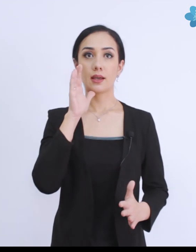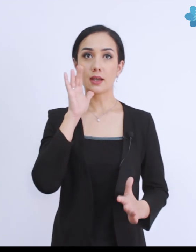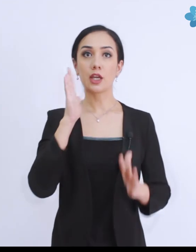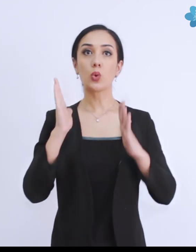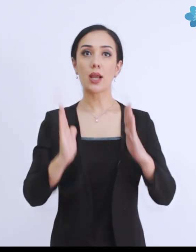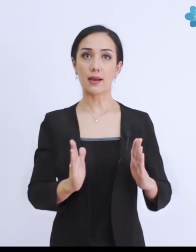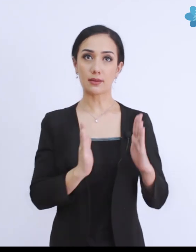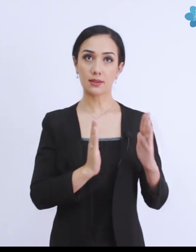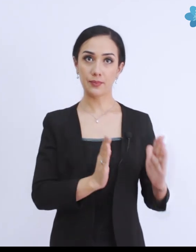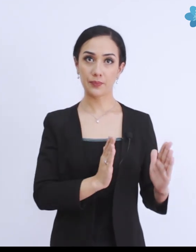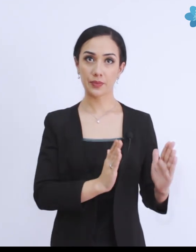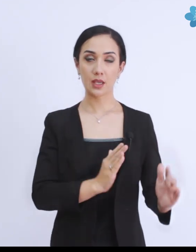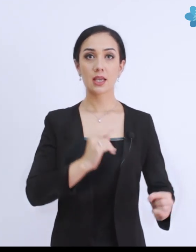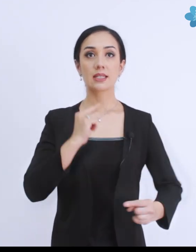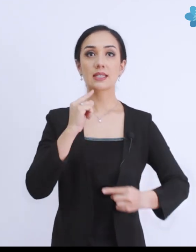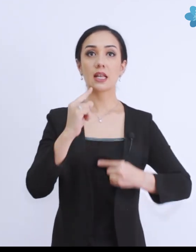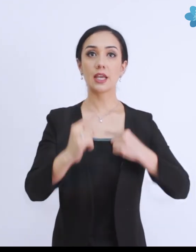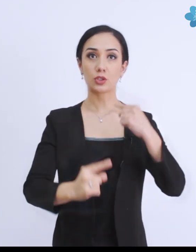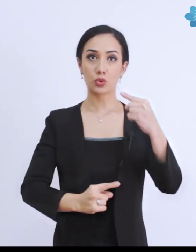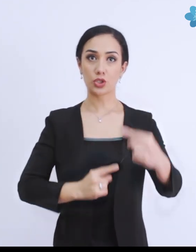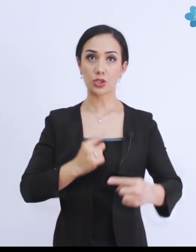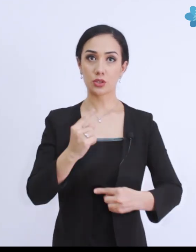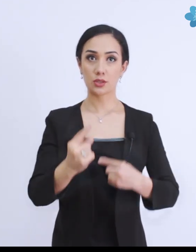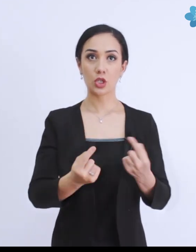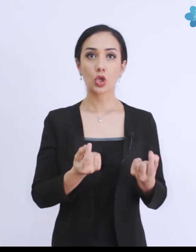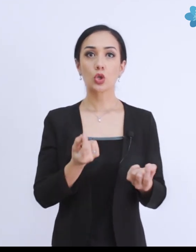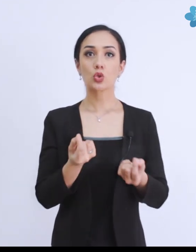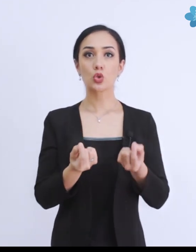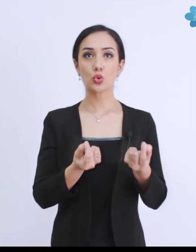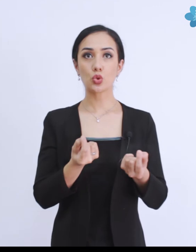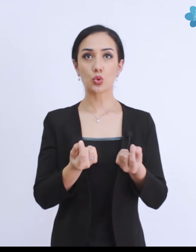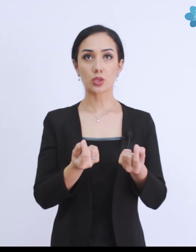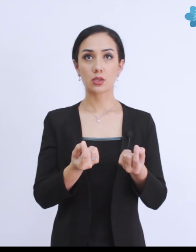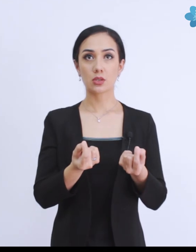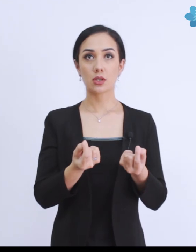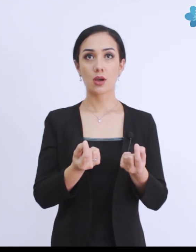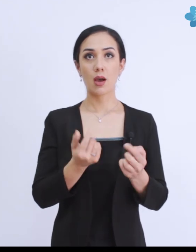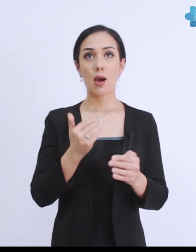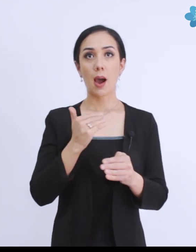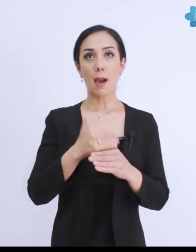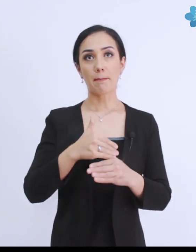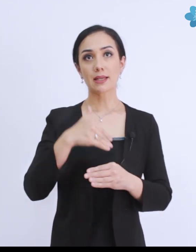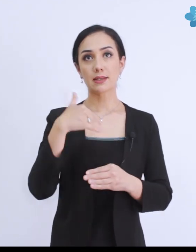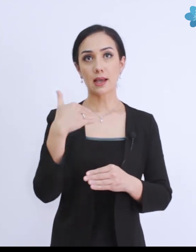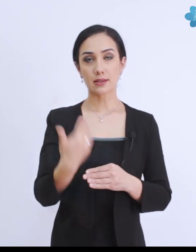регулярно следующий чуть-чуть опоздать